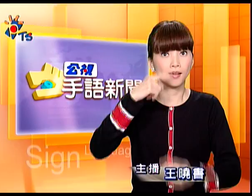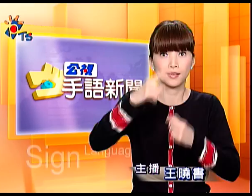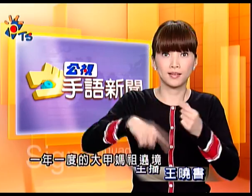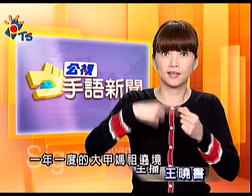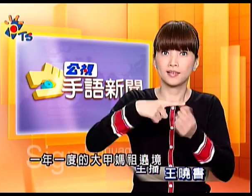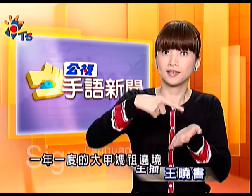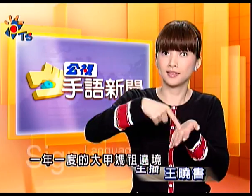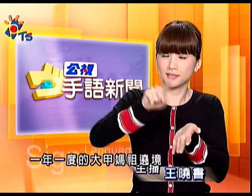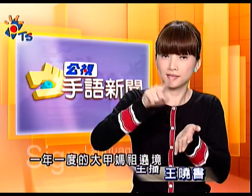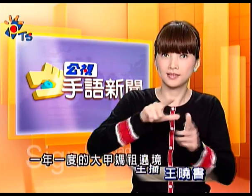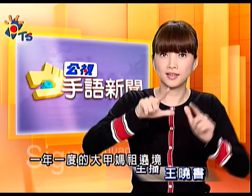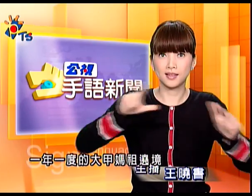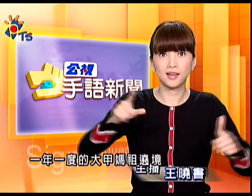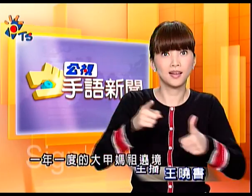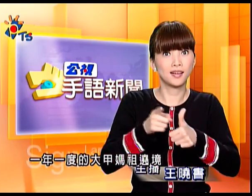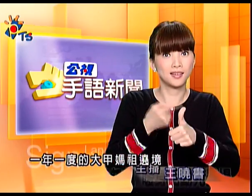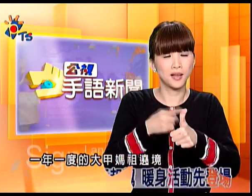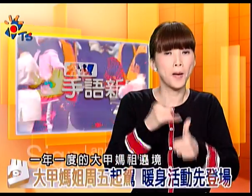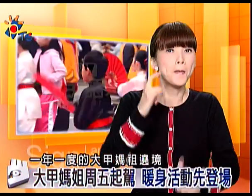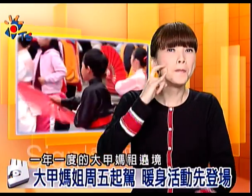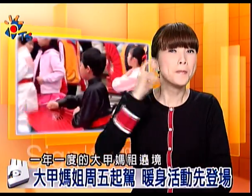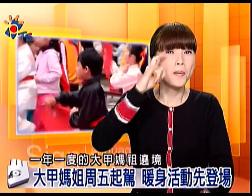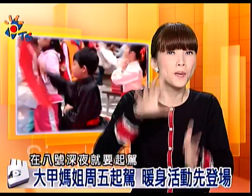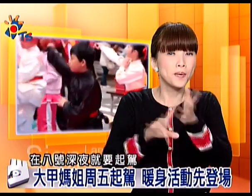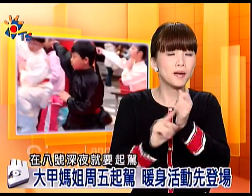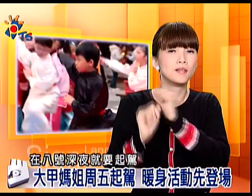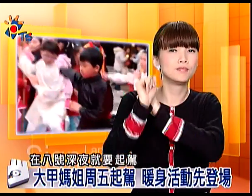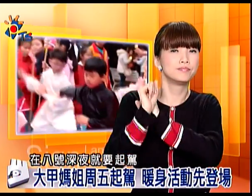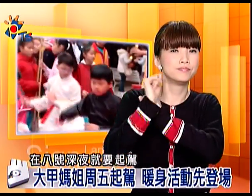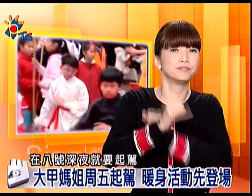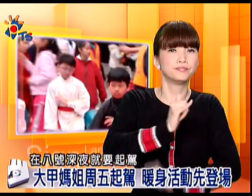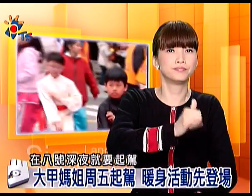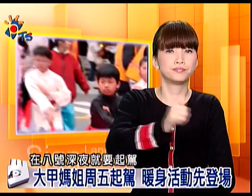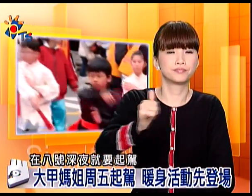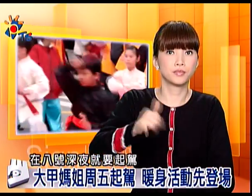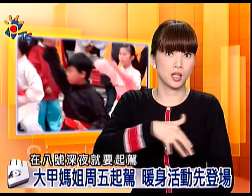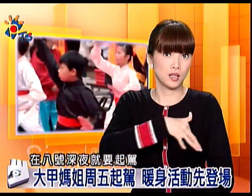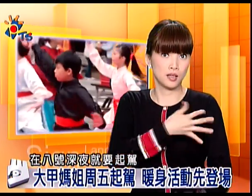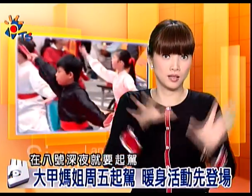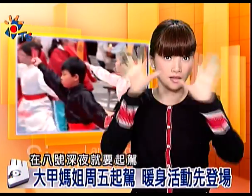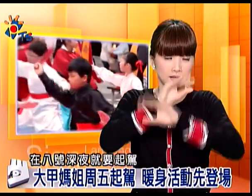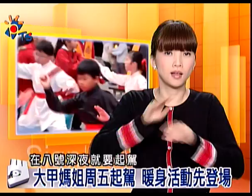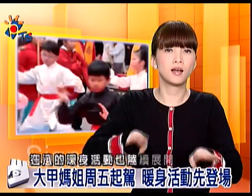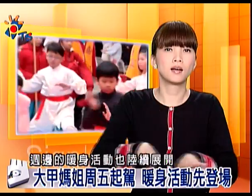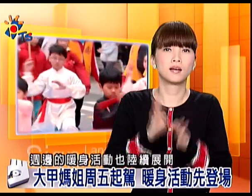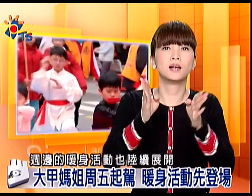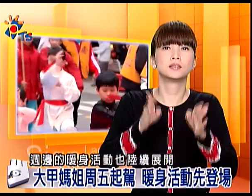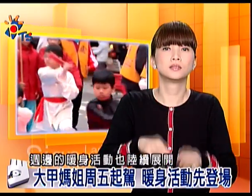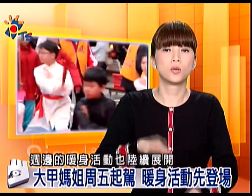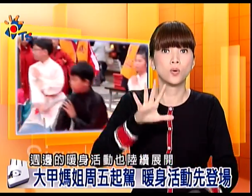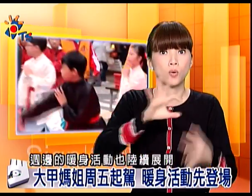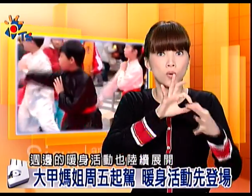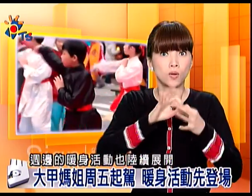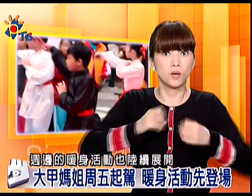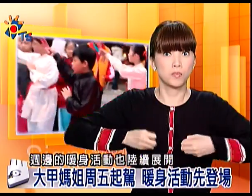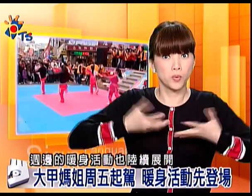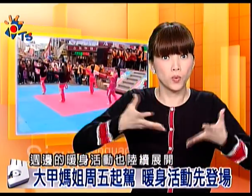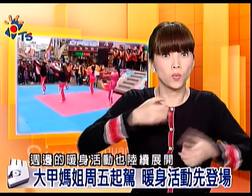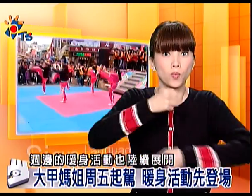一年一度的大甲妈祖绕境在8号深夜就要起驾，周边的暖身活动也陆